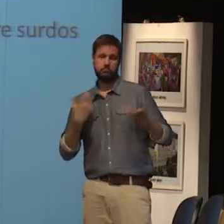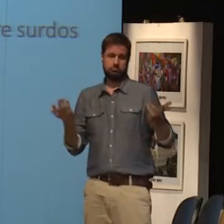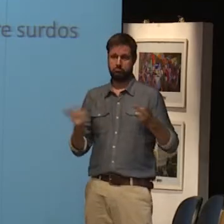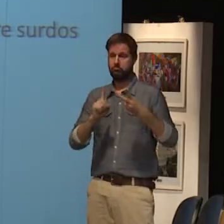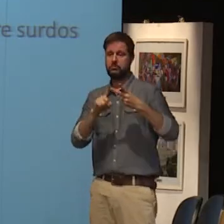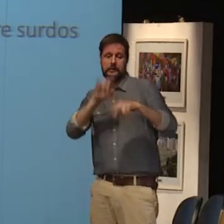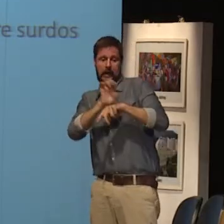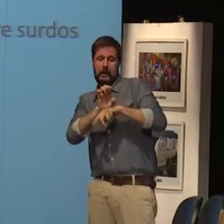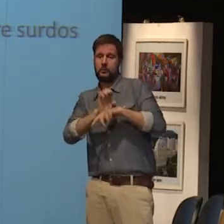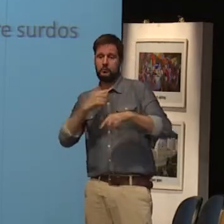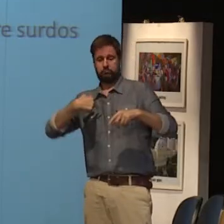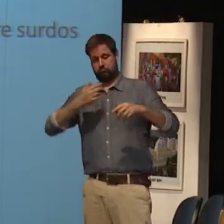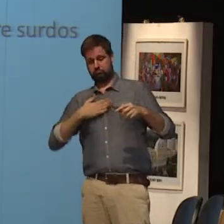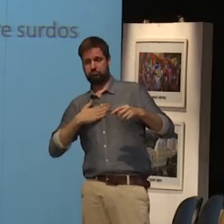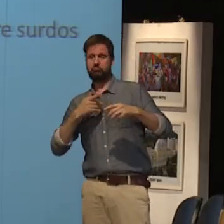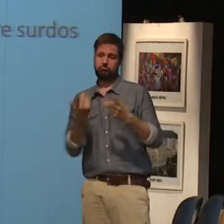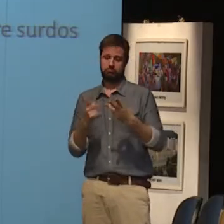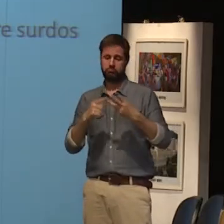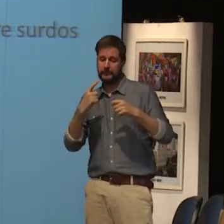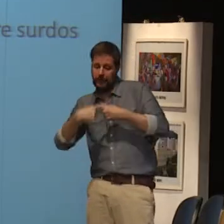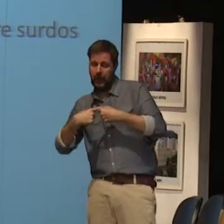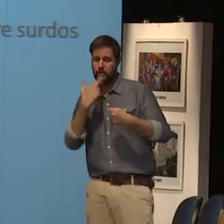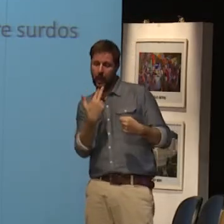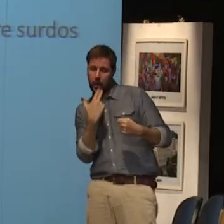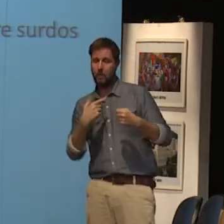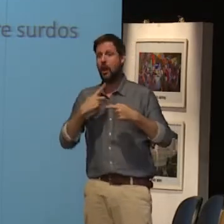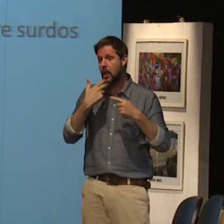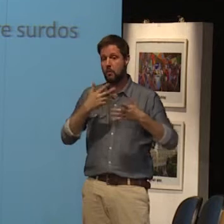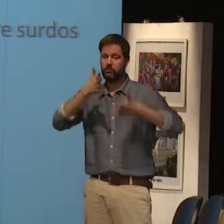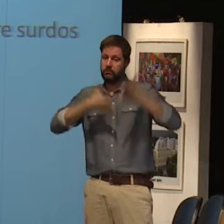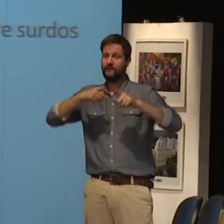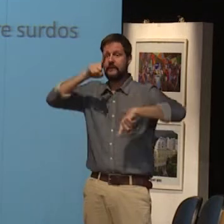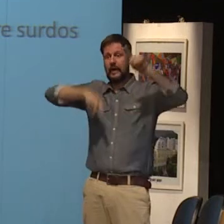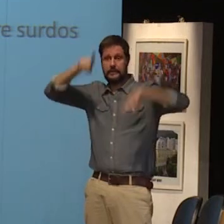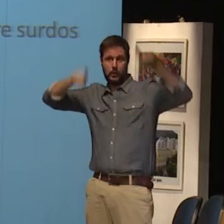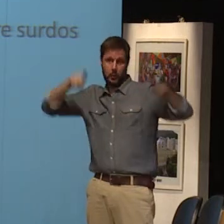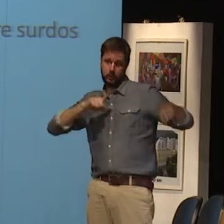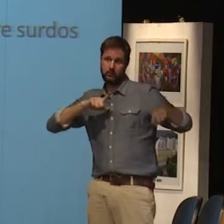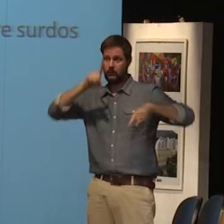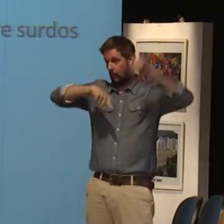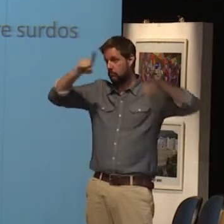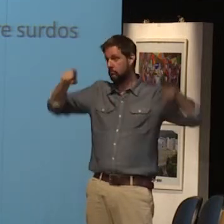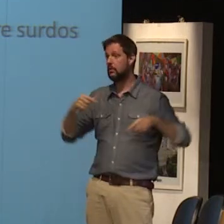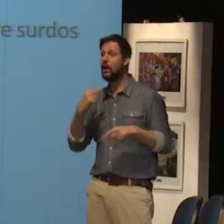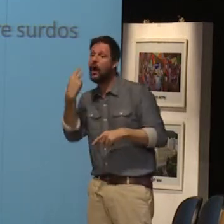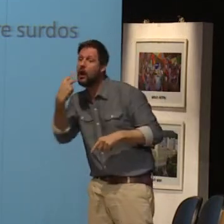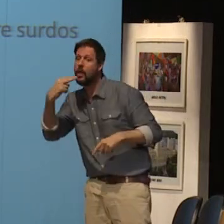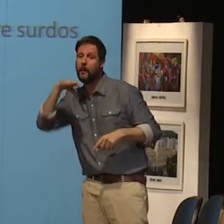sou brasileiro, esse é o meu sinal, o meu estado, onde é que eu moro, o meu bairro, a minha língua, né? Tem essas